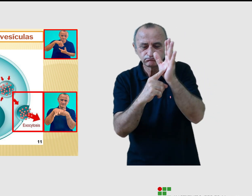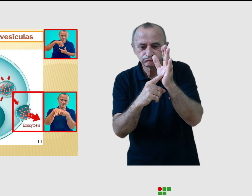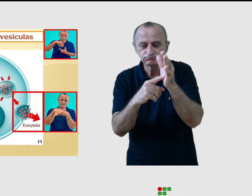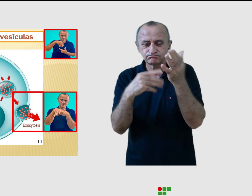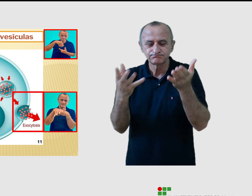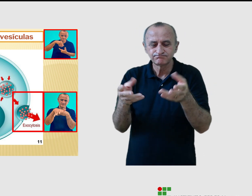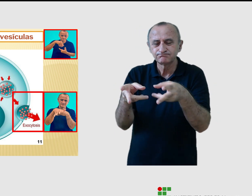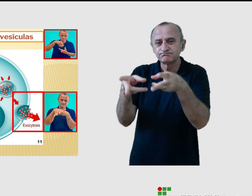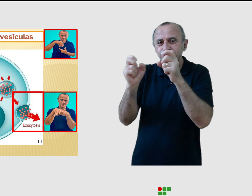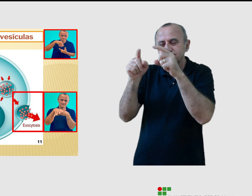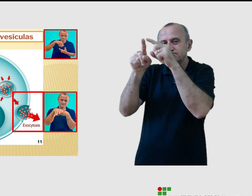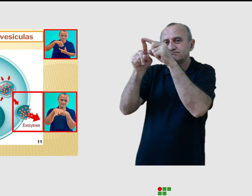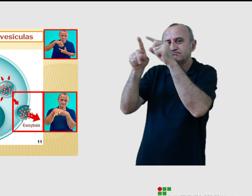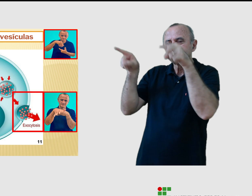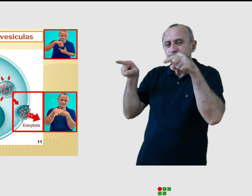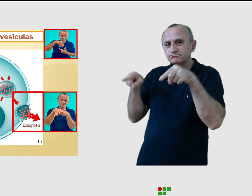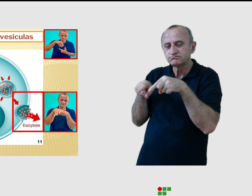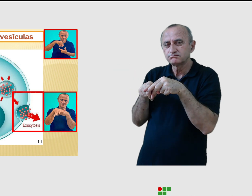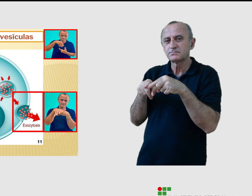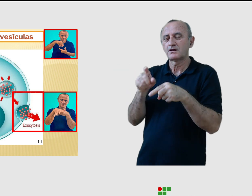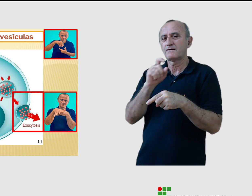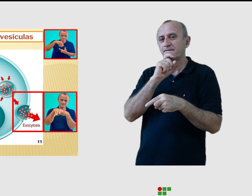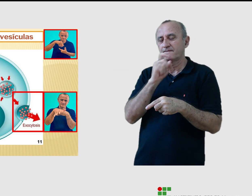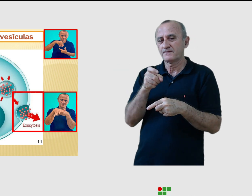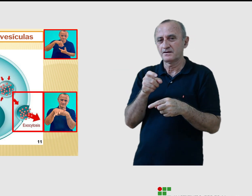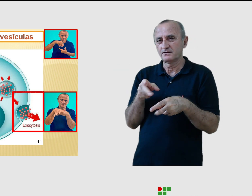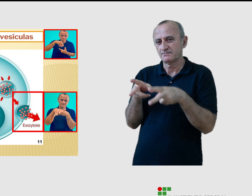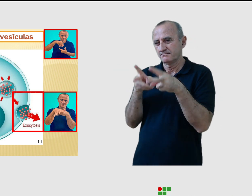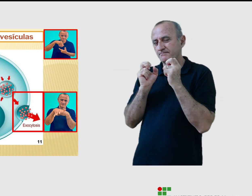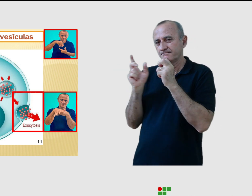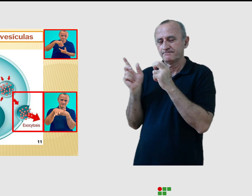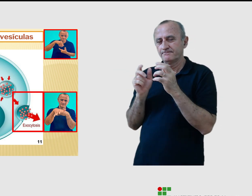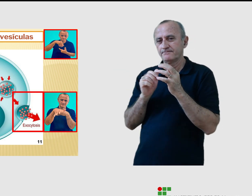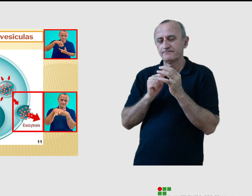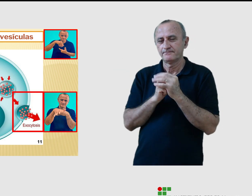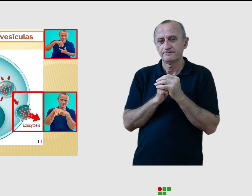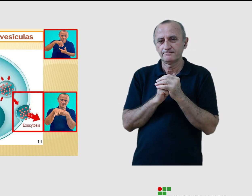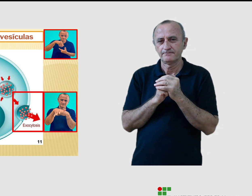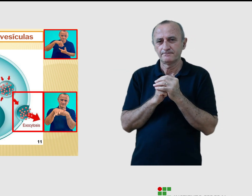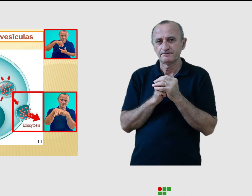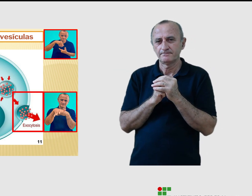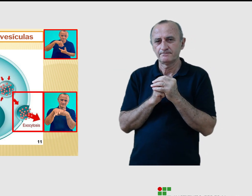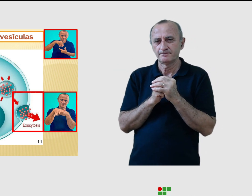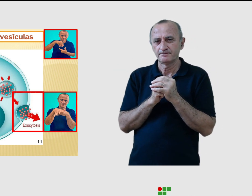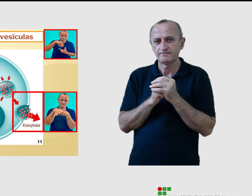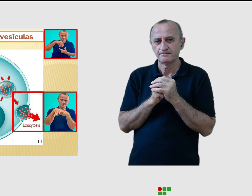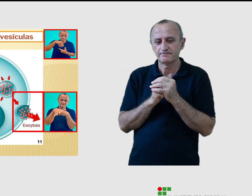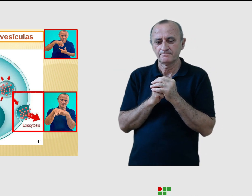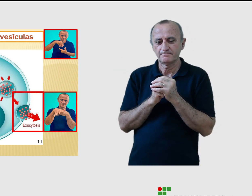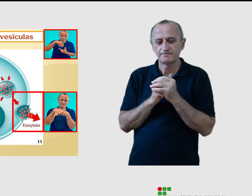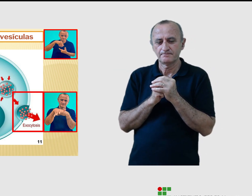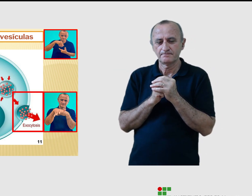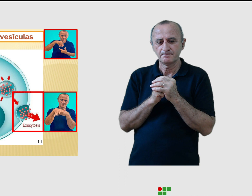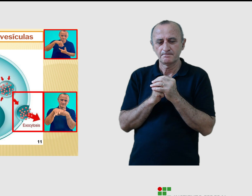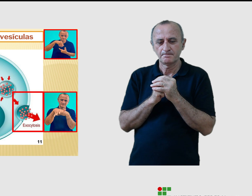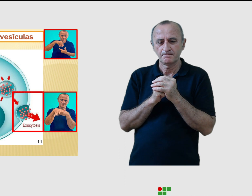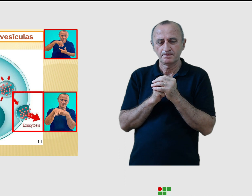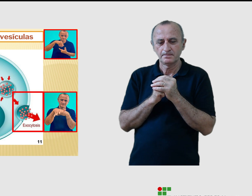azul. Agora observe o retângulo verde. Observe.